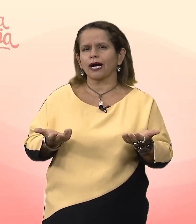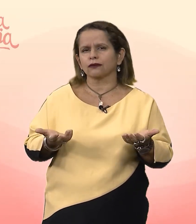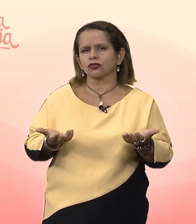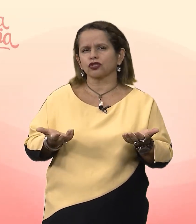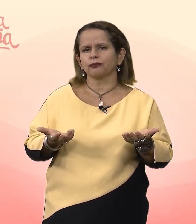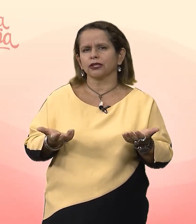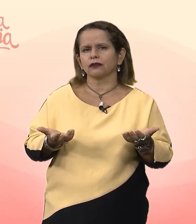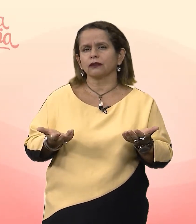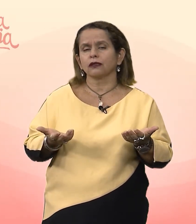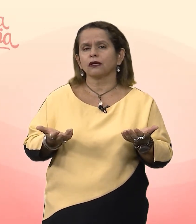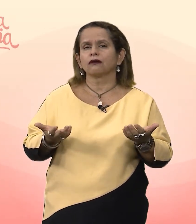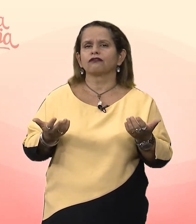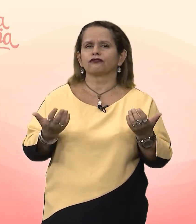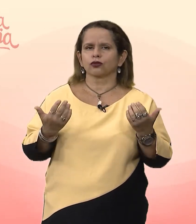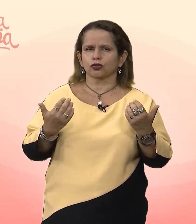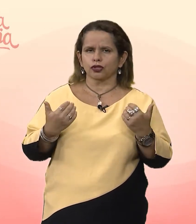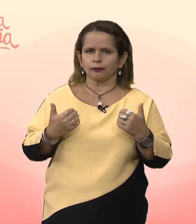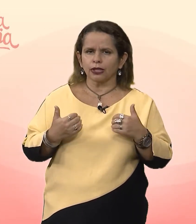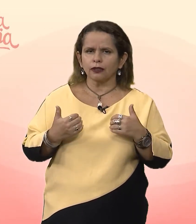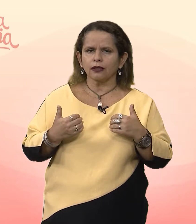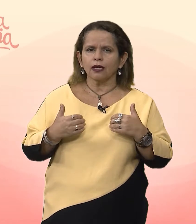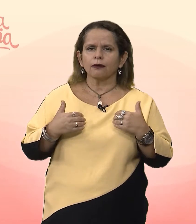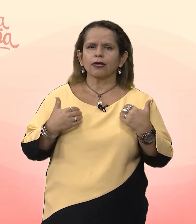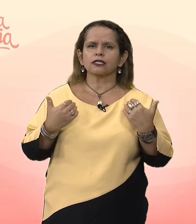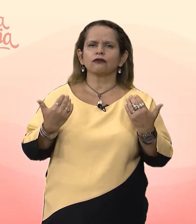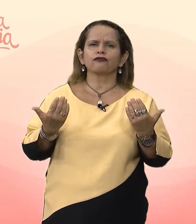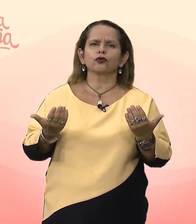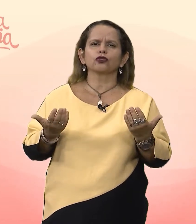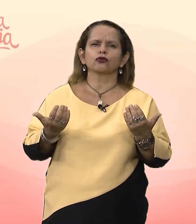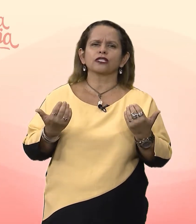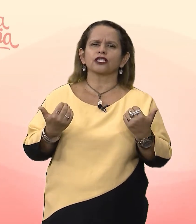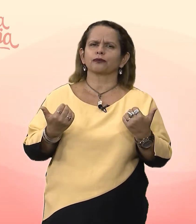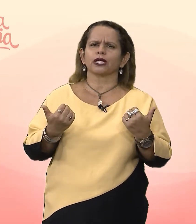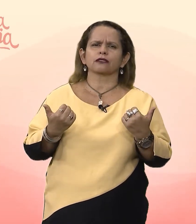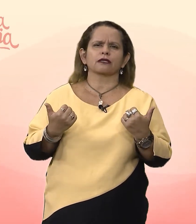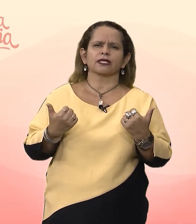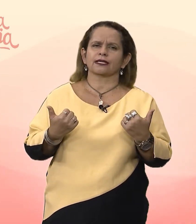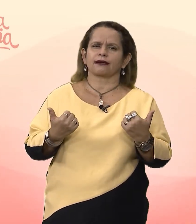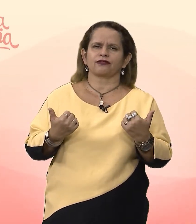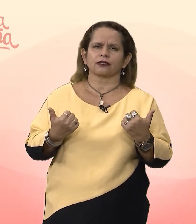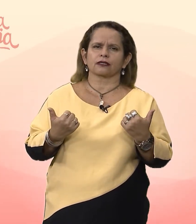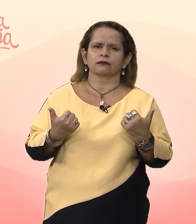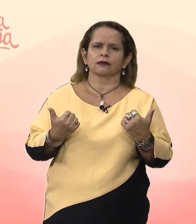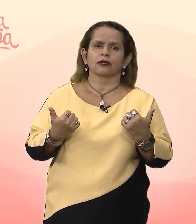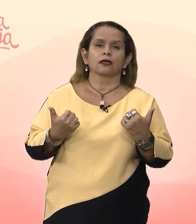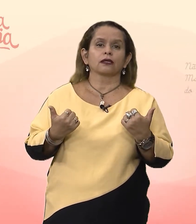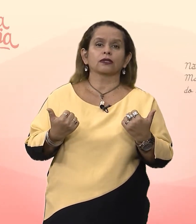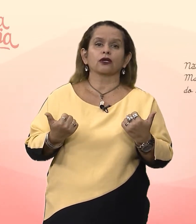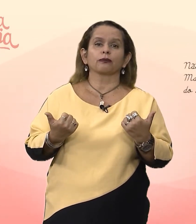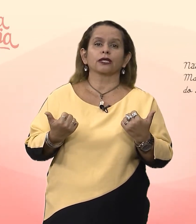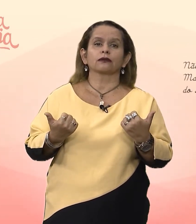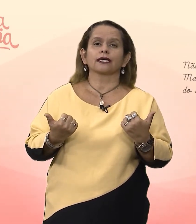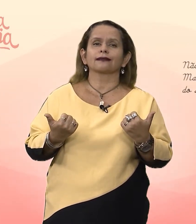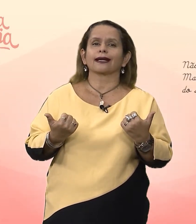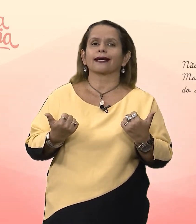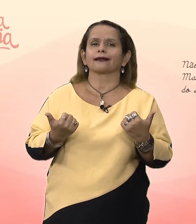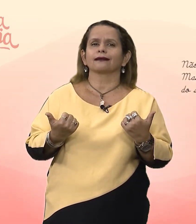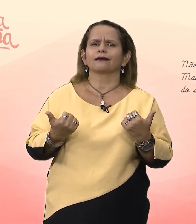roubados de mim. Fujo de mim, mas não fujo dos sentimentos que me escravizam. Não tenho medo da entrega, mas